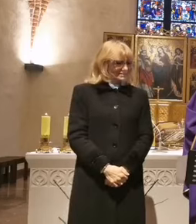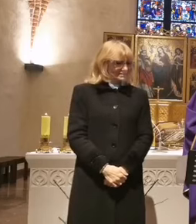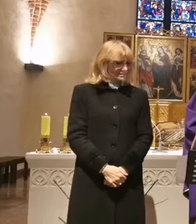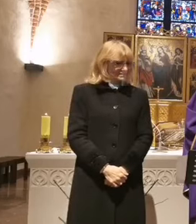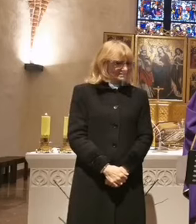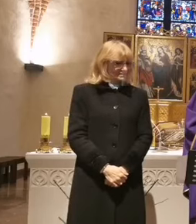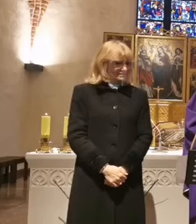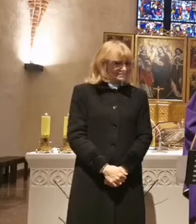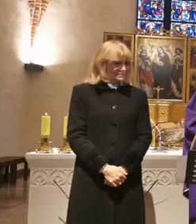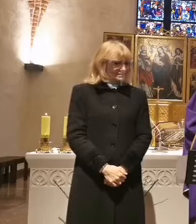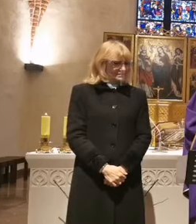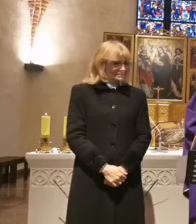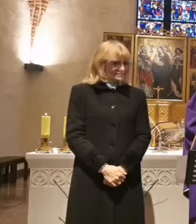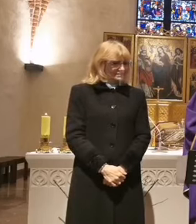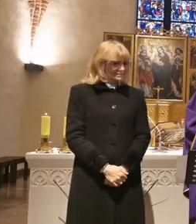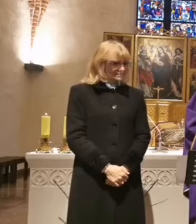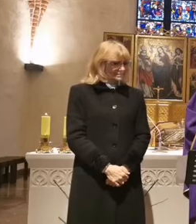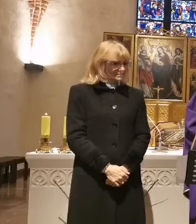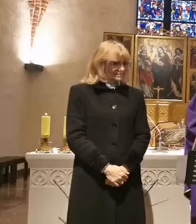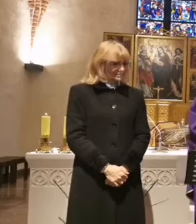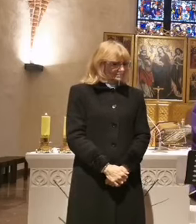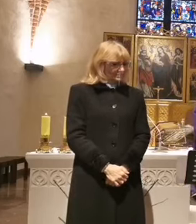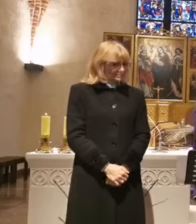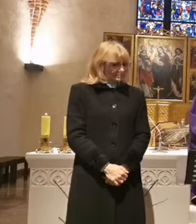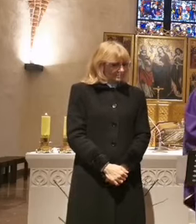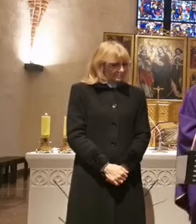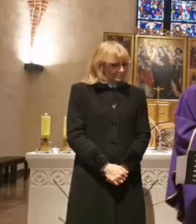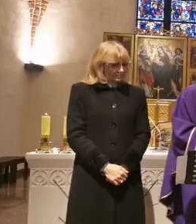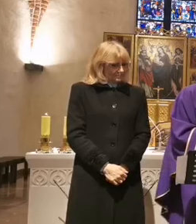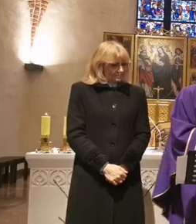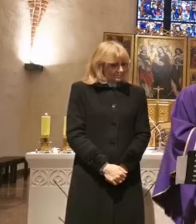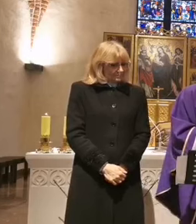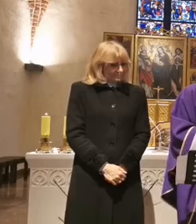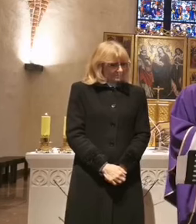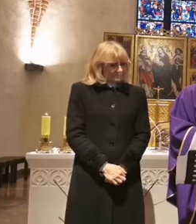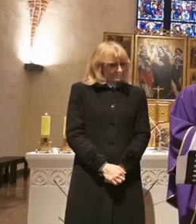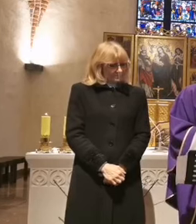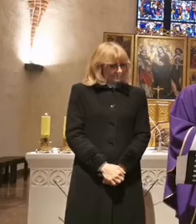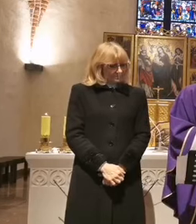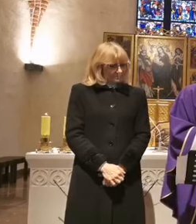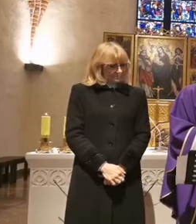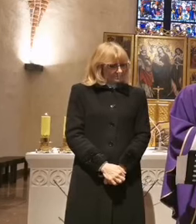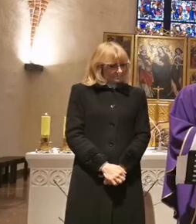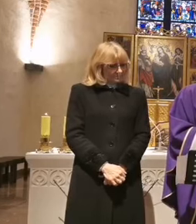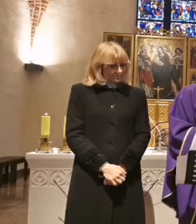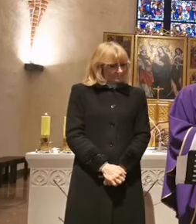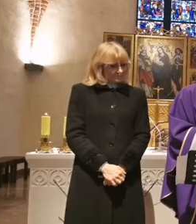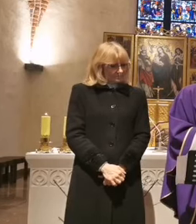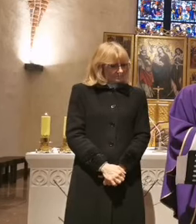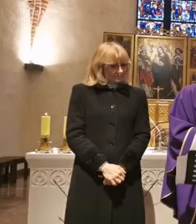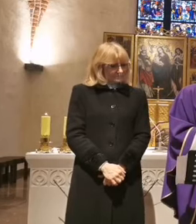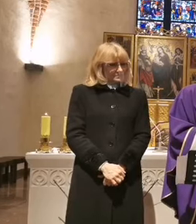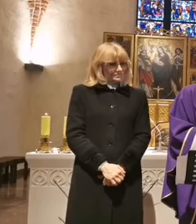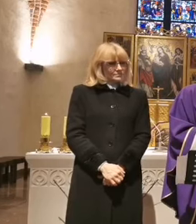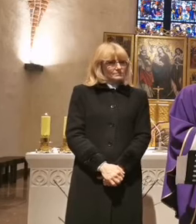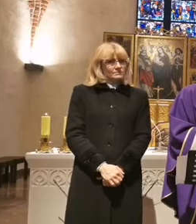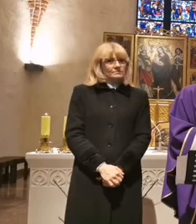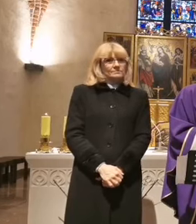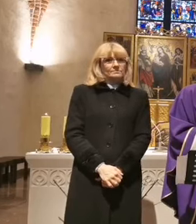lo incontriamo Dio, ma Gesù ha scoperto che il tempio ha perso il vero significato e